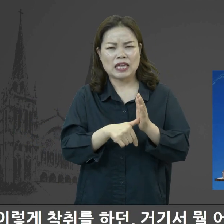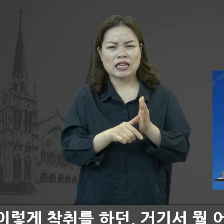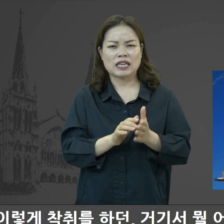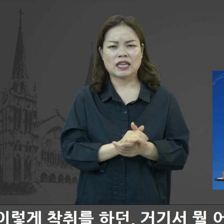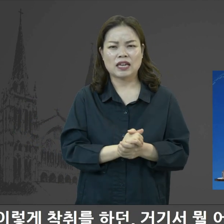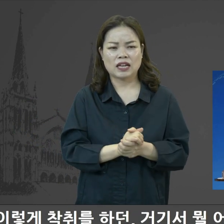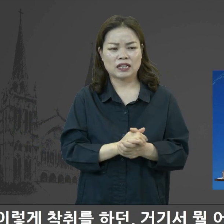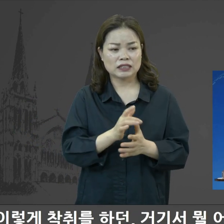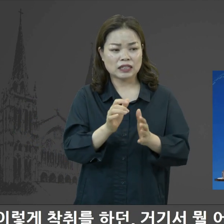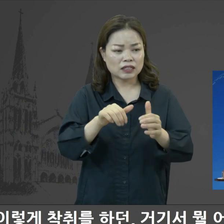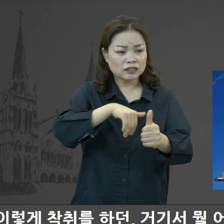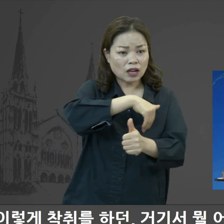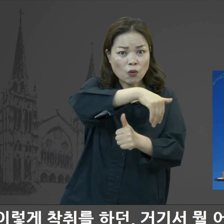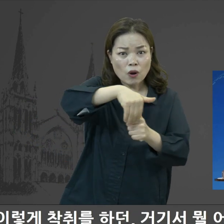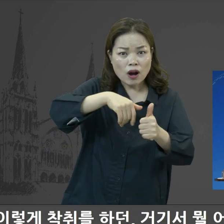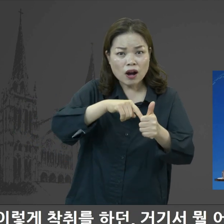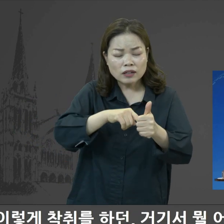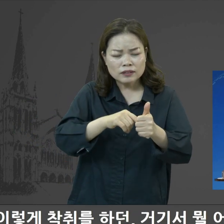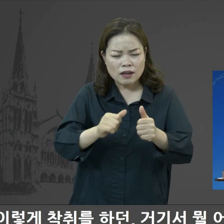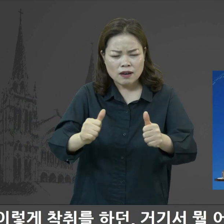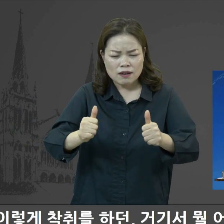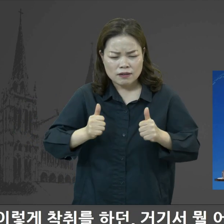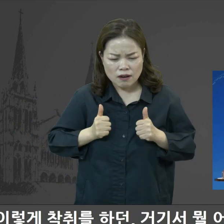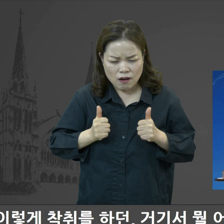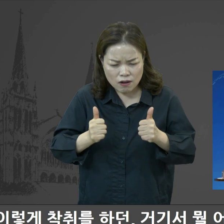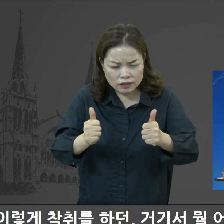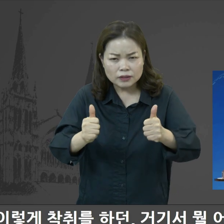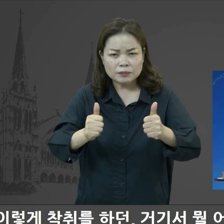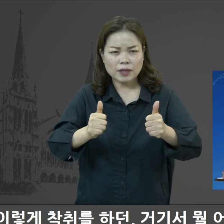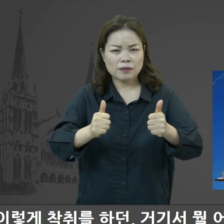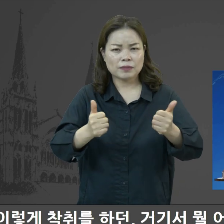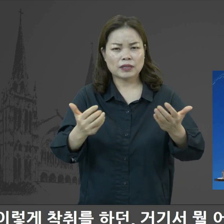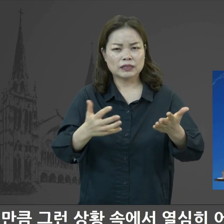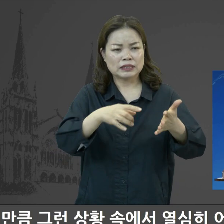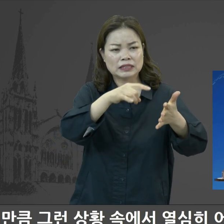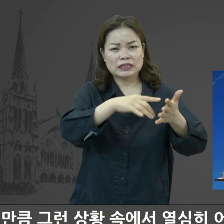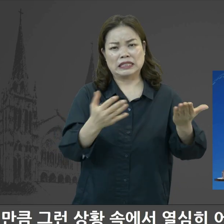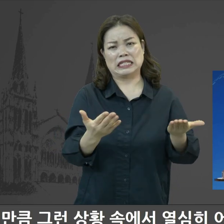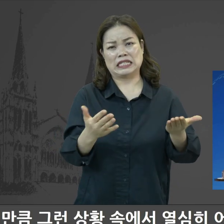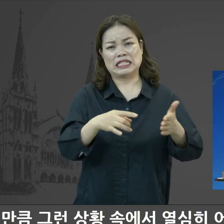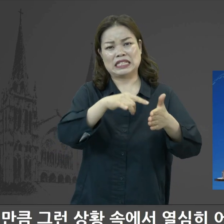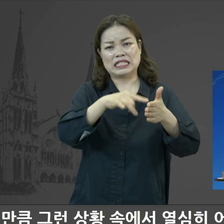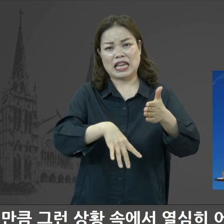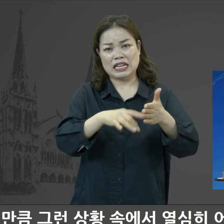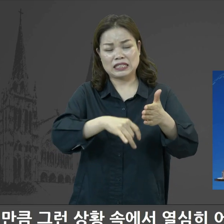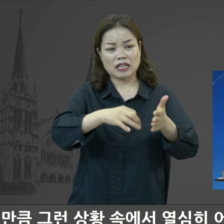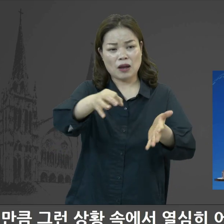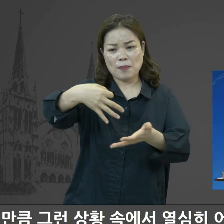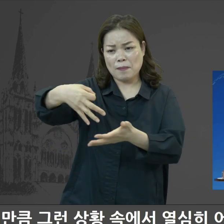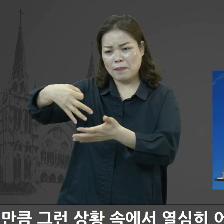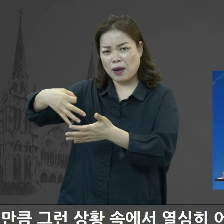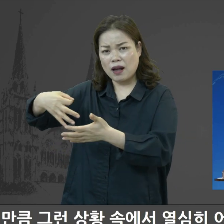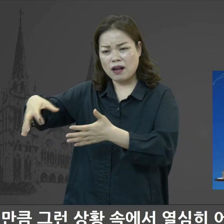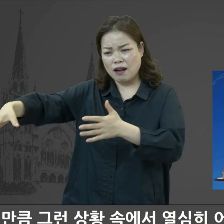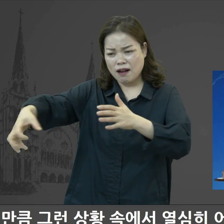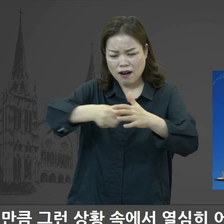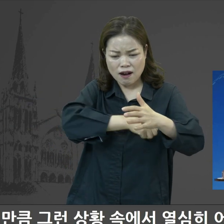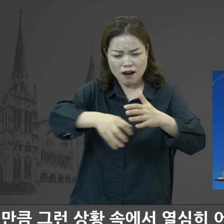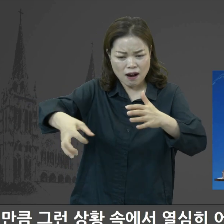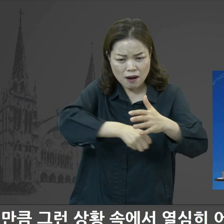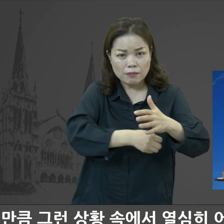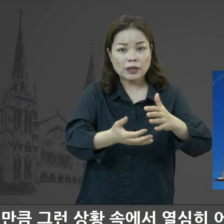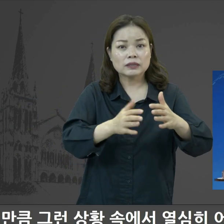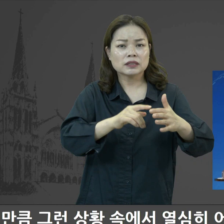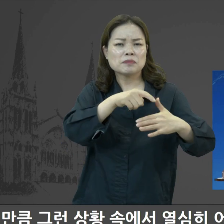시대니만큼 그런 상황 속에서 열심히 어떻게 해서 이렇게 직업이 또 직업이니만큼 돈을 벌었지만 그의